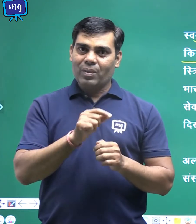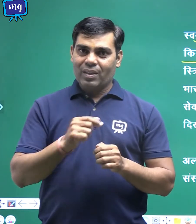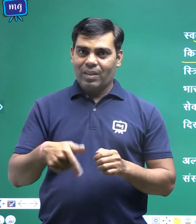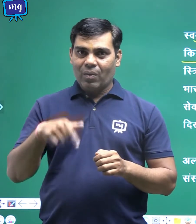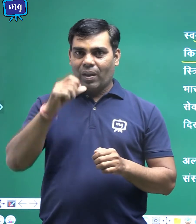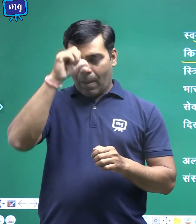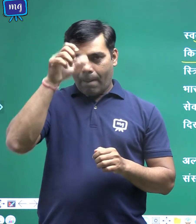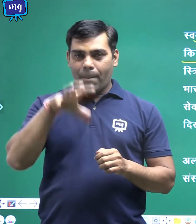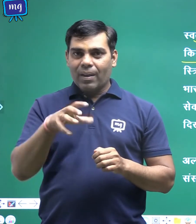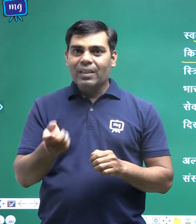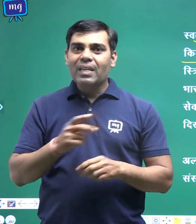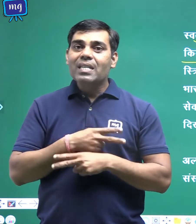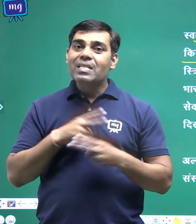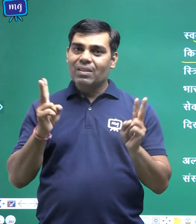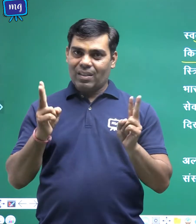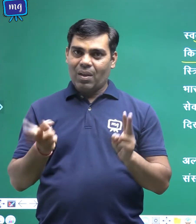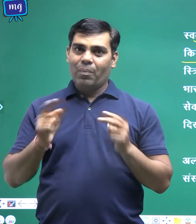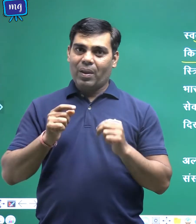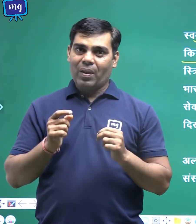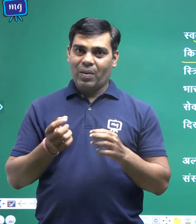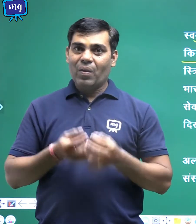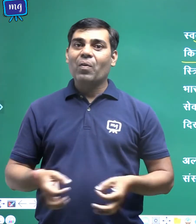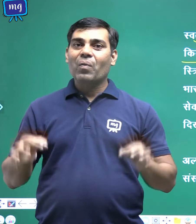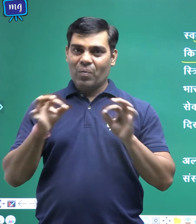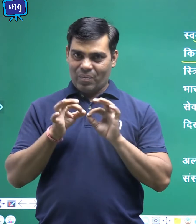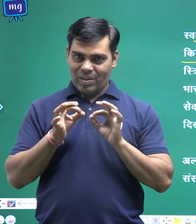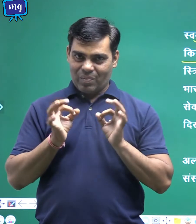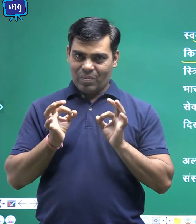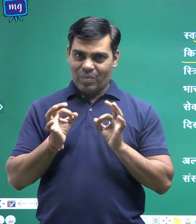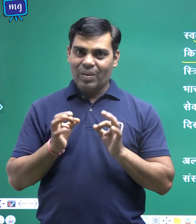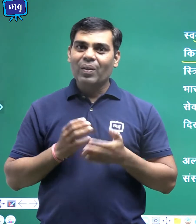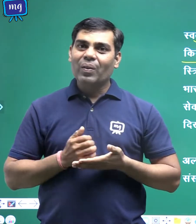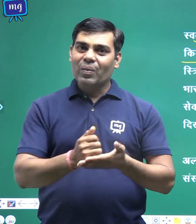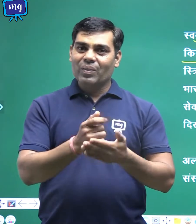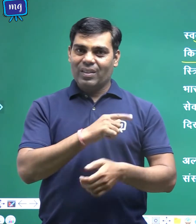की स्वतंत्रता में महत्वपूर्ण योगदान दिया था।